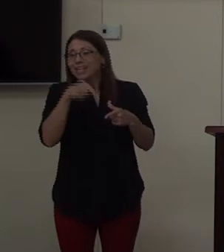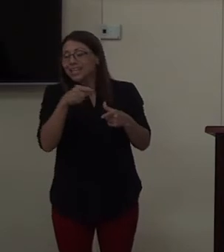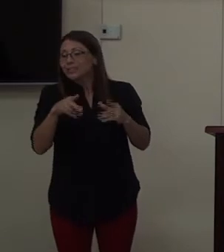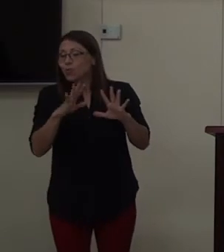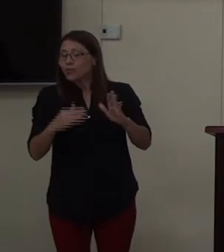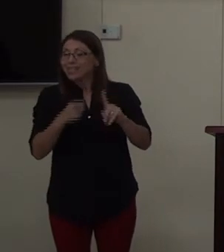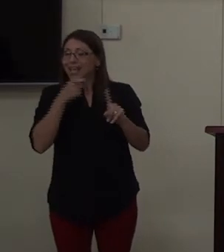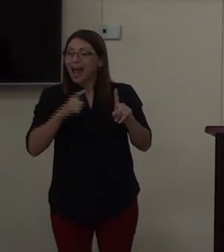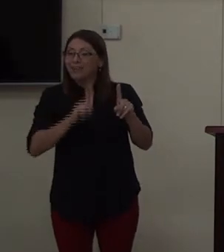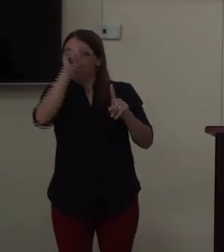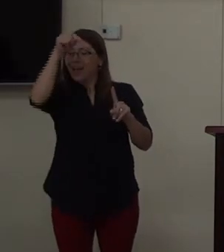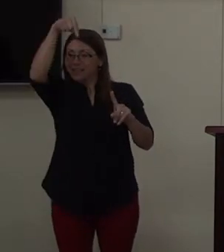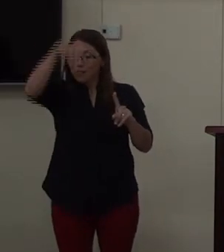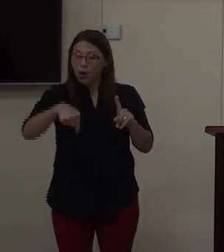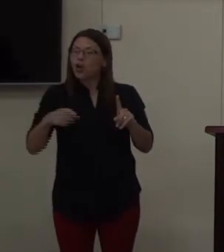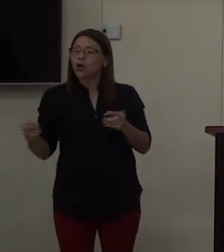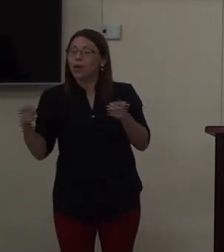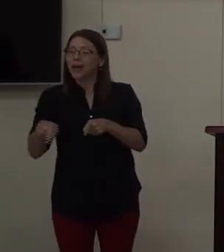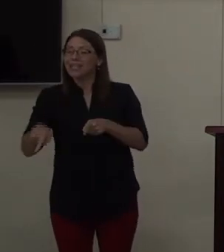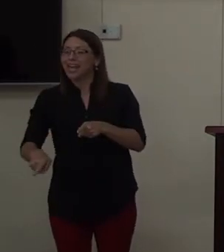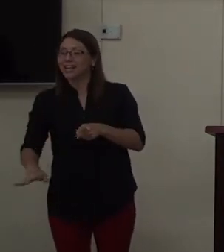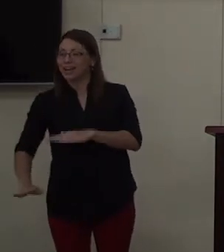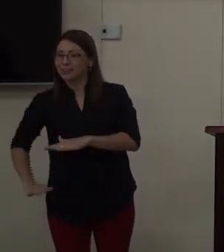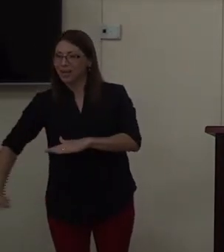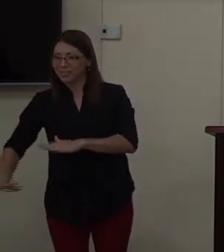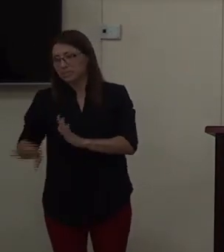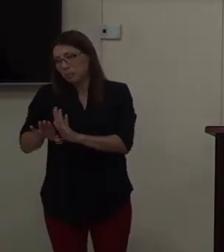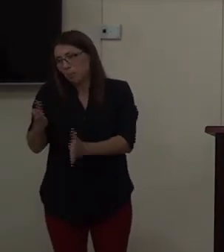que pasa en las bases, posiblemente.